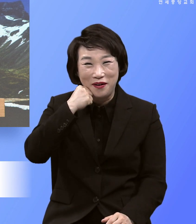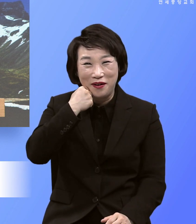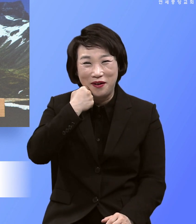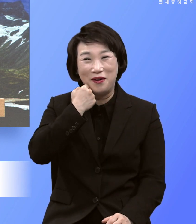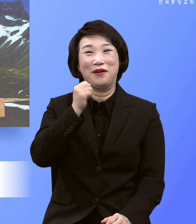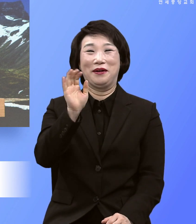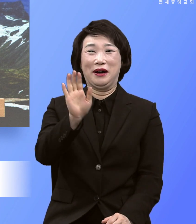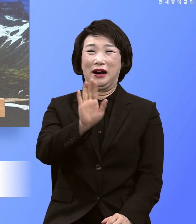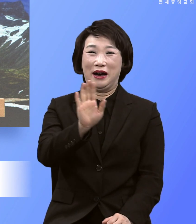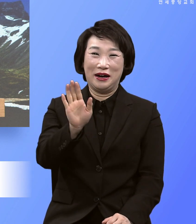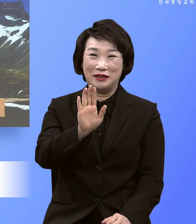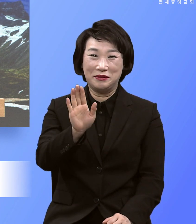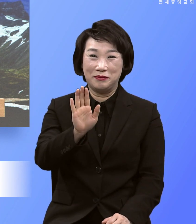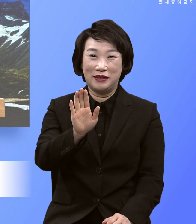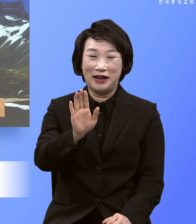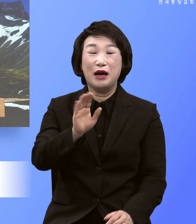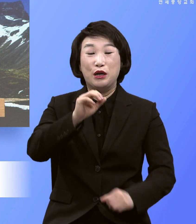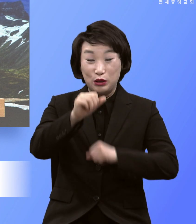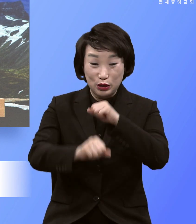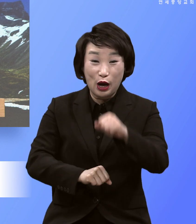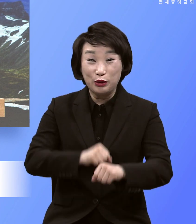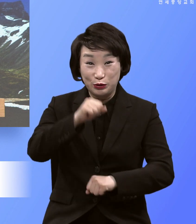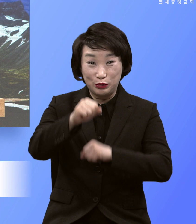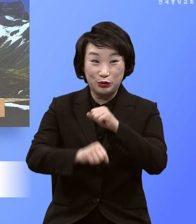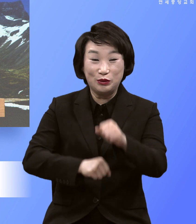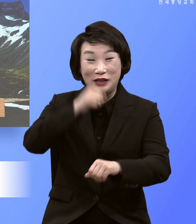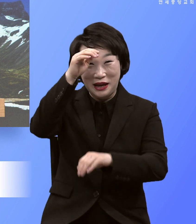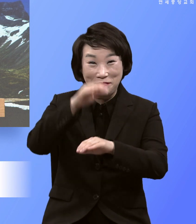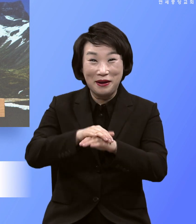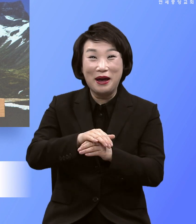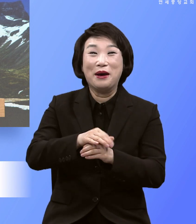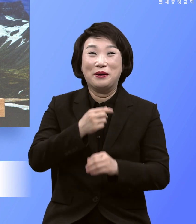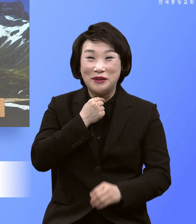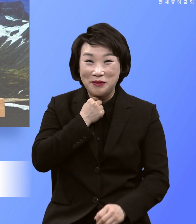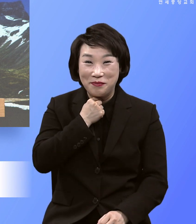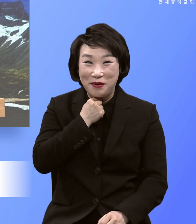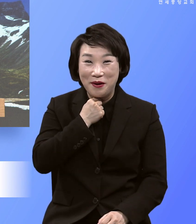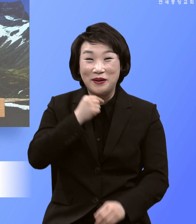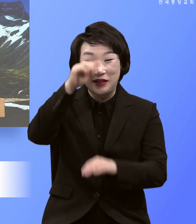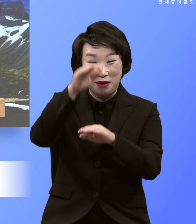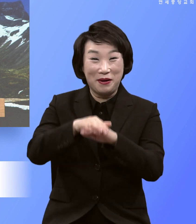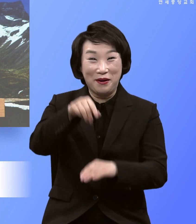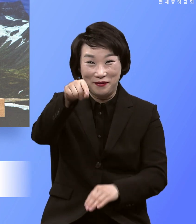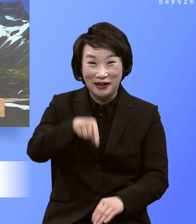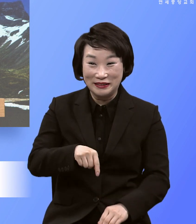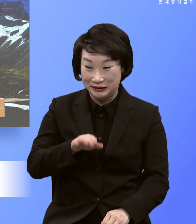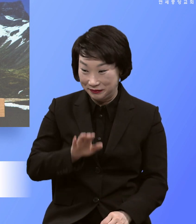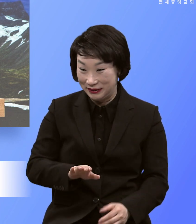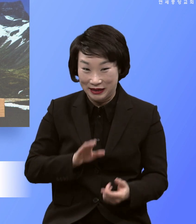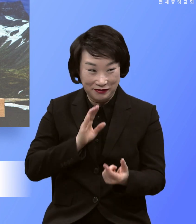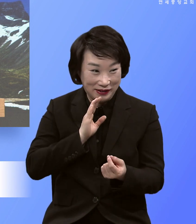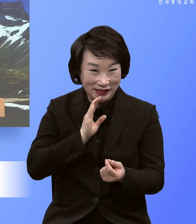아니라 자유 예배 드리고 싶어서 왔습니다.